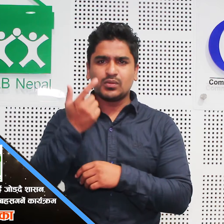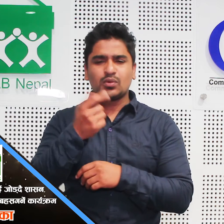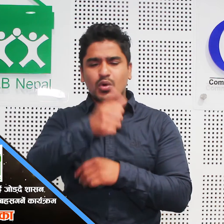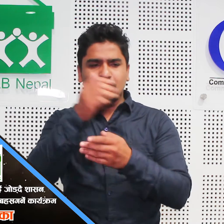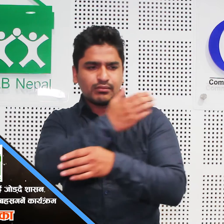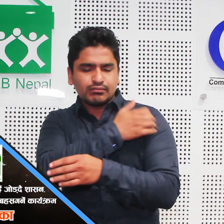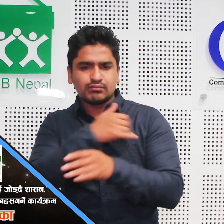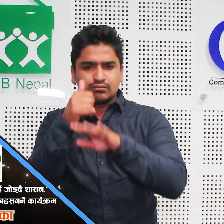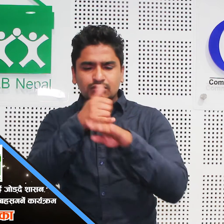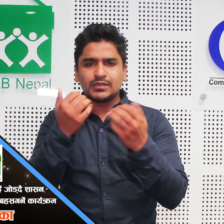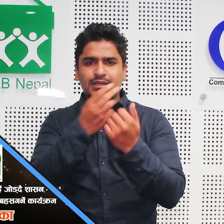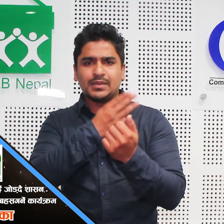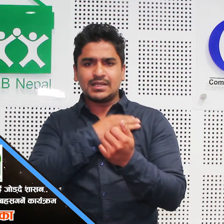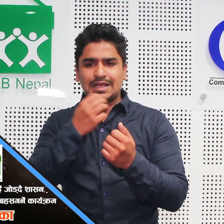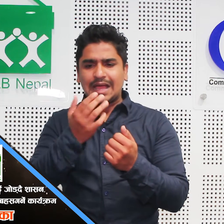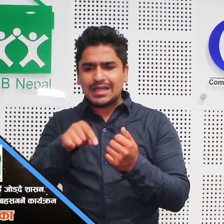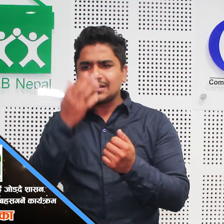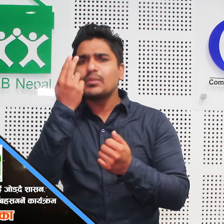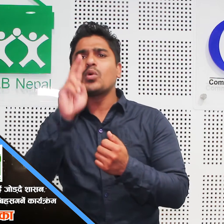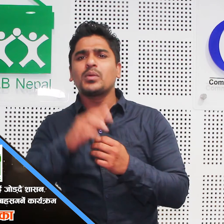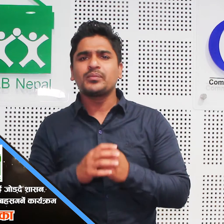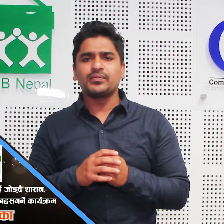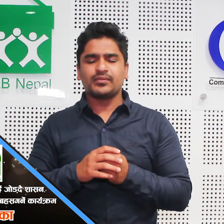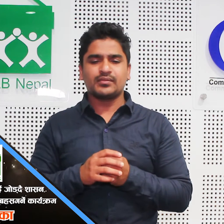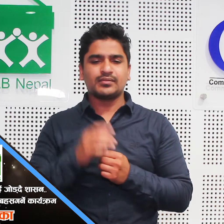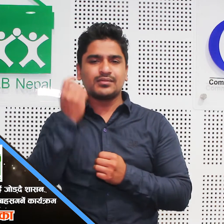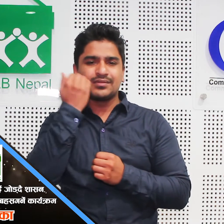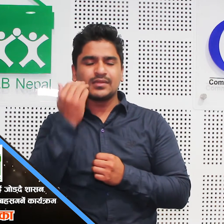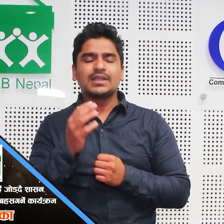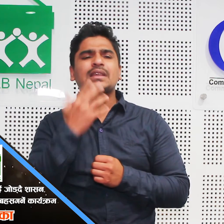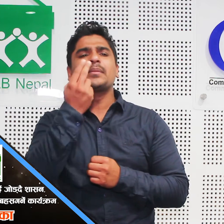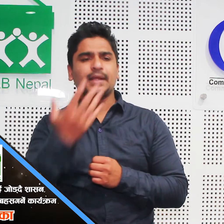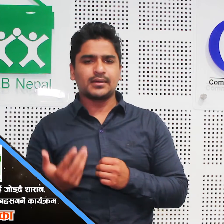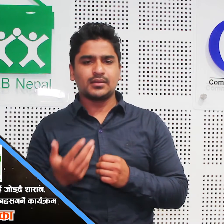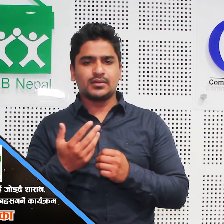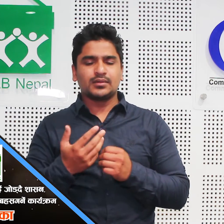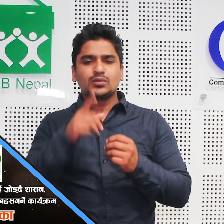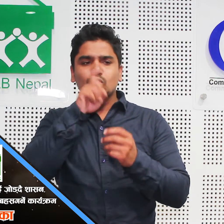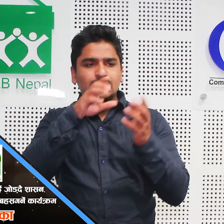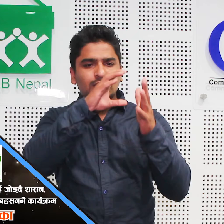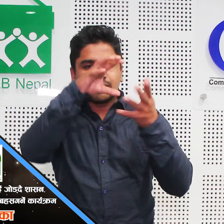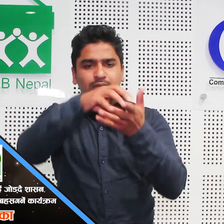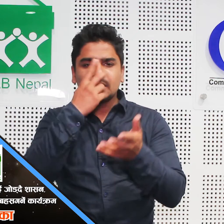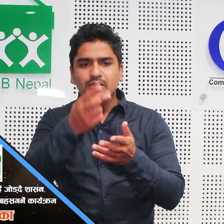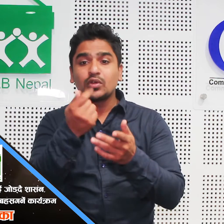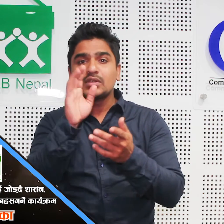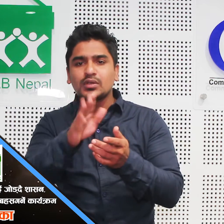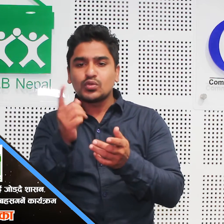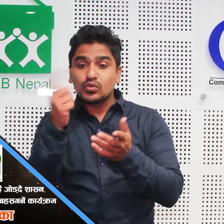सम्झाइ बुझाइ गर्ने मान्छेलाई आज के भयो? के भएन भन न, खोरमा हेर त कुखुरा कति छन्? सुरुमा 1,000 कुखुरा हालेको